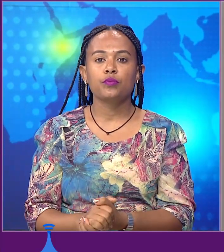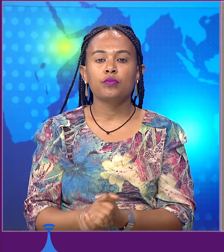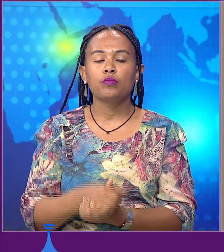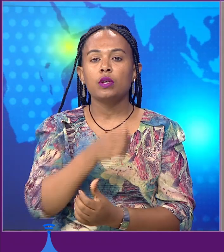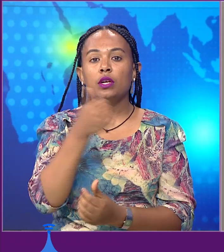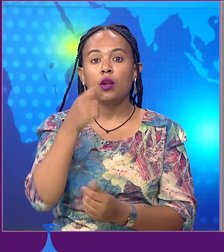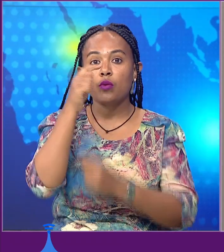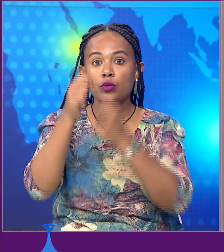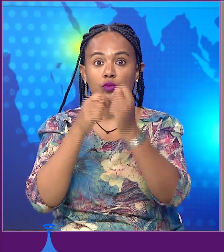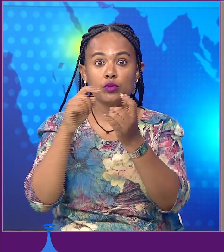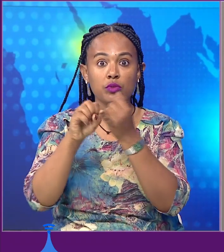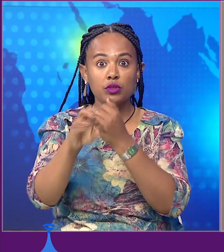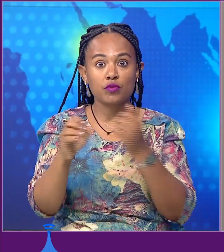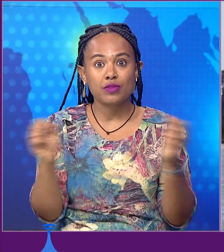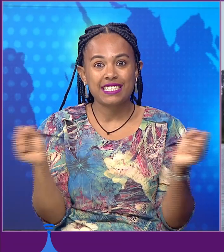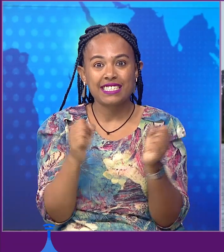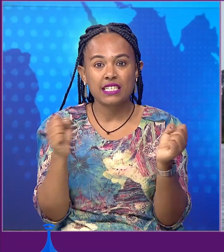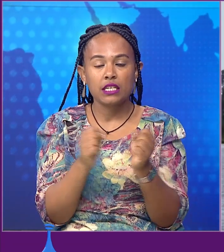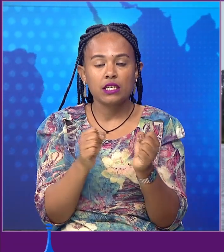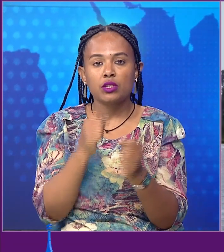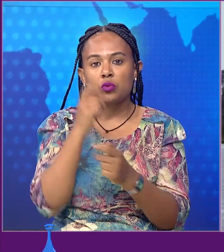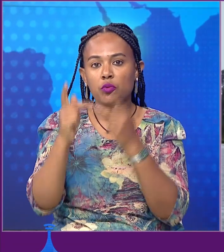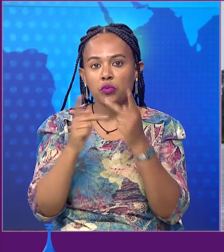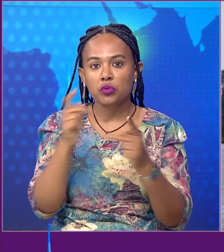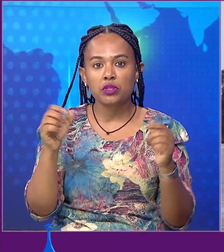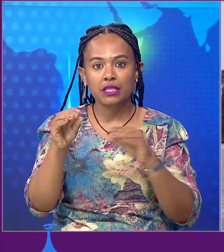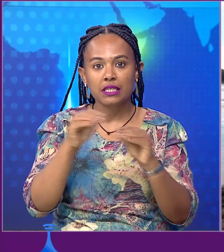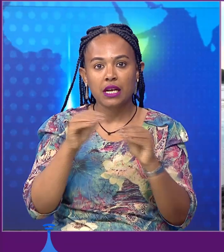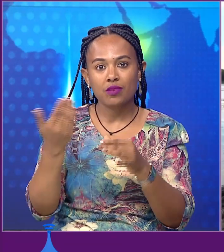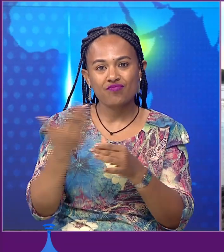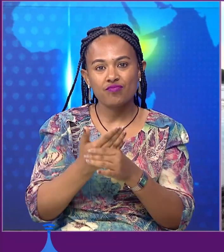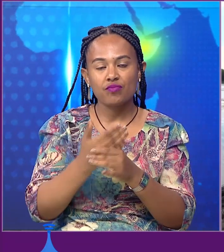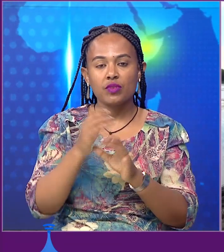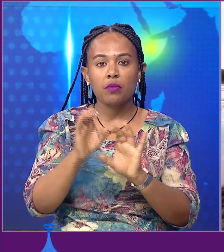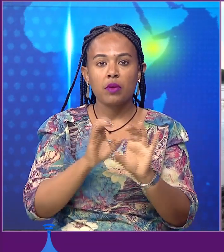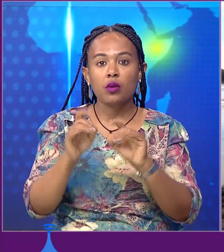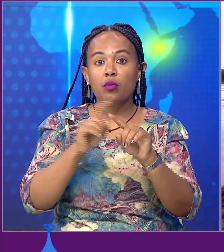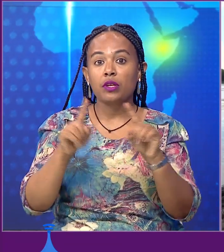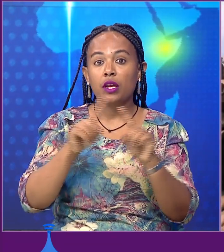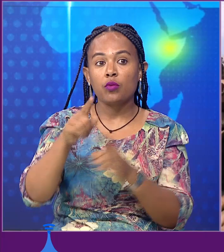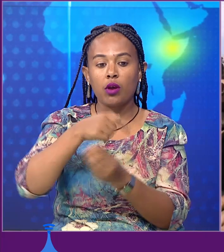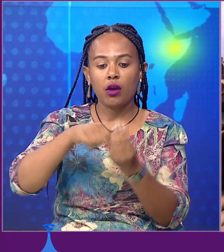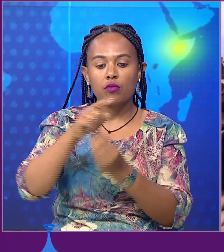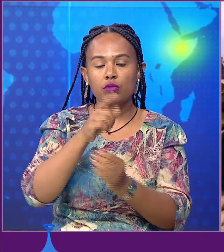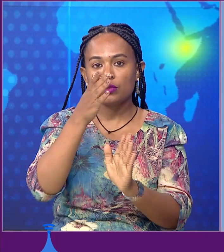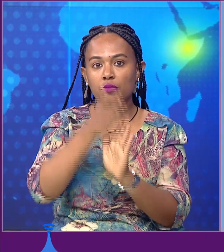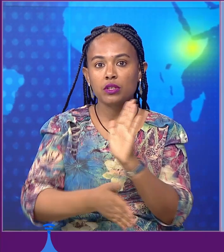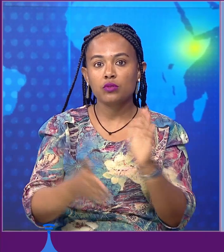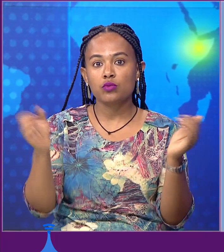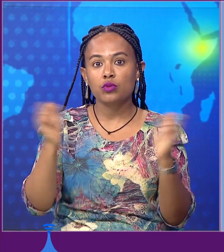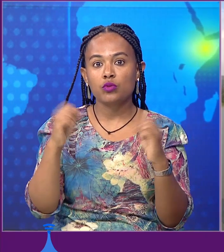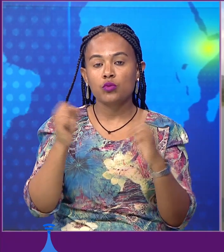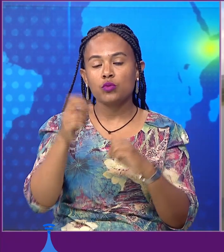ሌላው የቱሪዝም ዘርፉ እንዲቀዛቀዝ ብሎም የጎብኚዎች እንቅስቃሴ እንዲገታ የሚያደርገው ደግሞ በተለያዩ አካባቢዎች የሚከሰቱ ግጭቶች